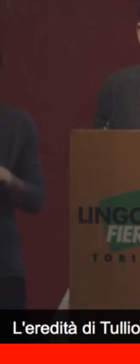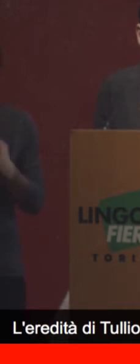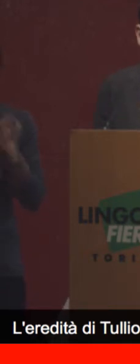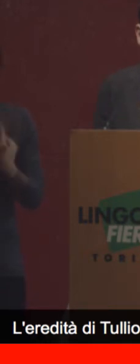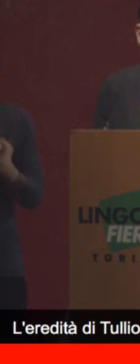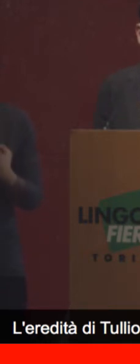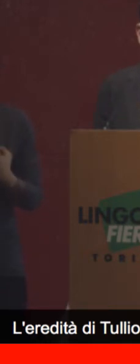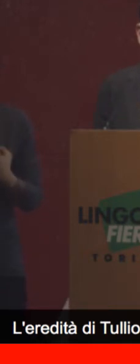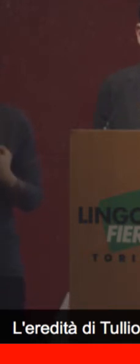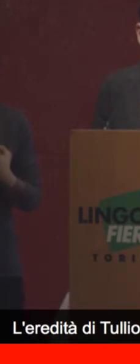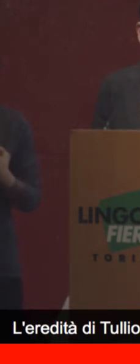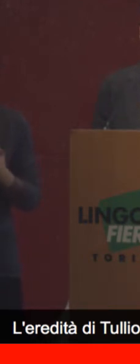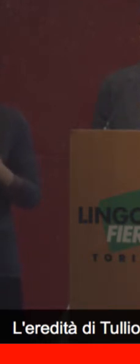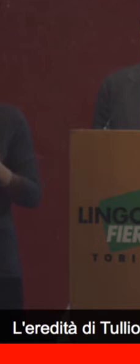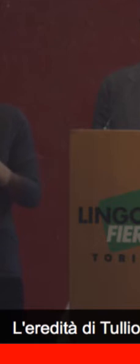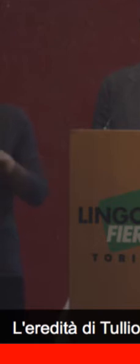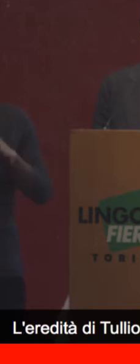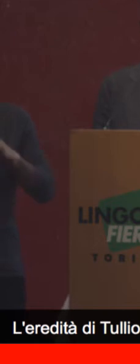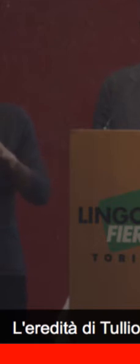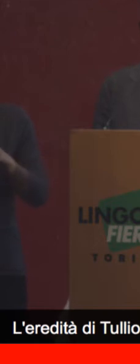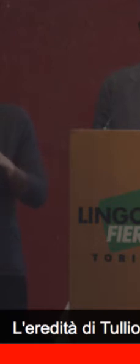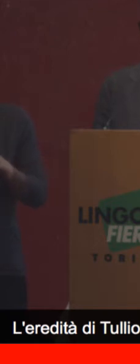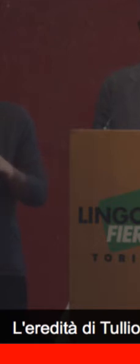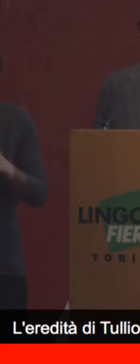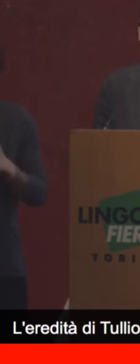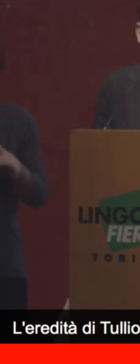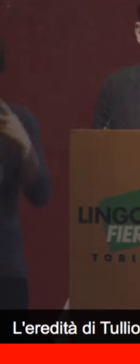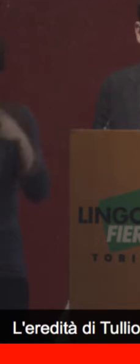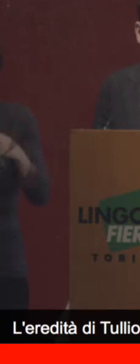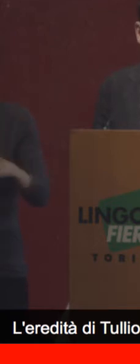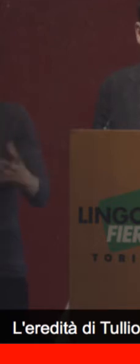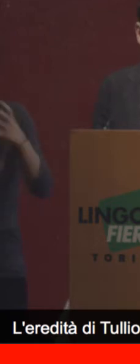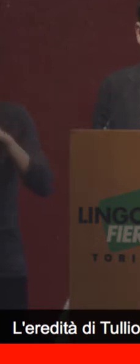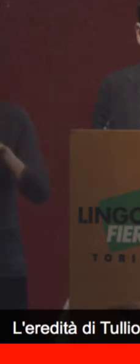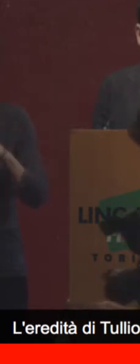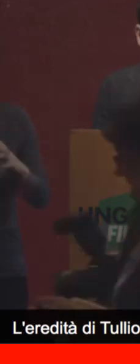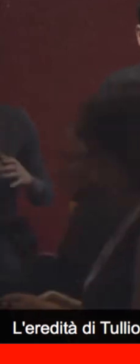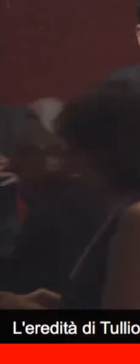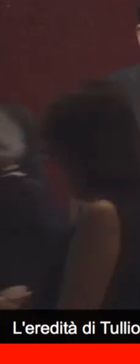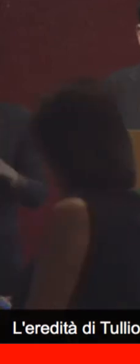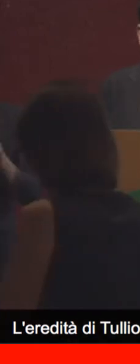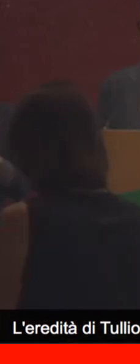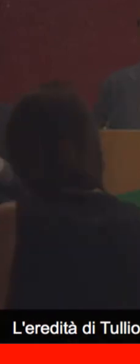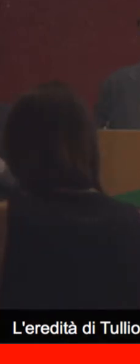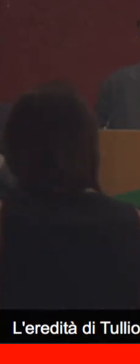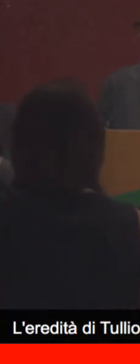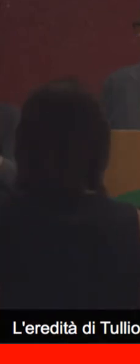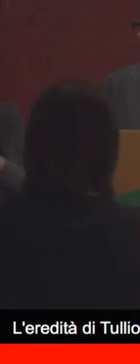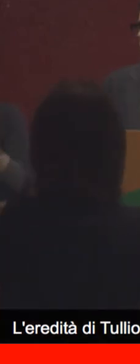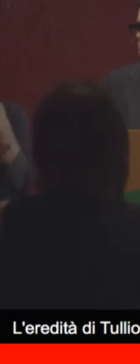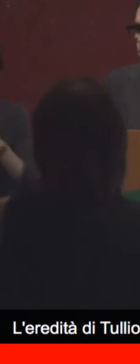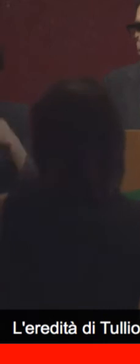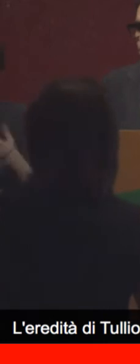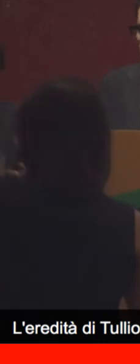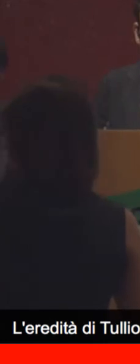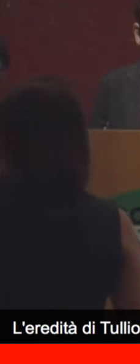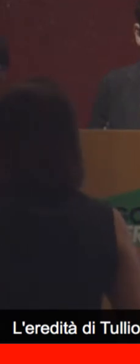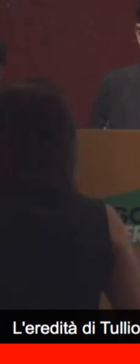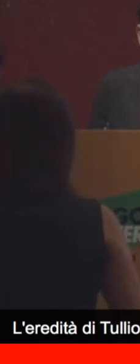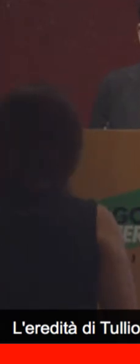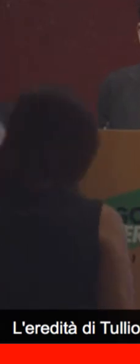lasciavamo alle spalle un anno complicato come in fondo sono stati tutti questi ultimi anni, e ci preparavamo come al solito